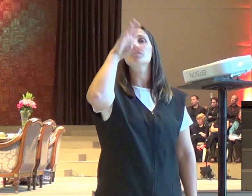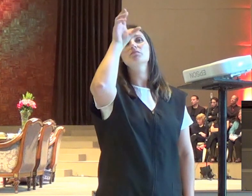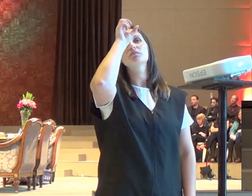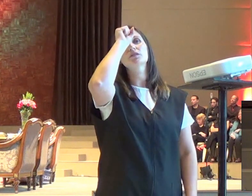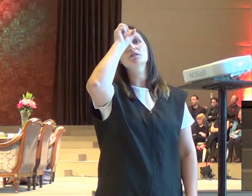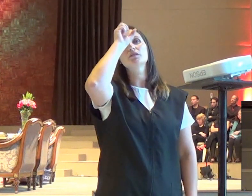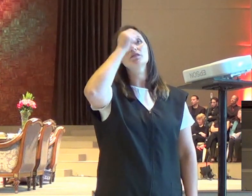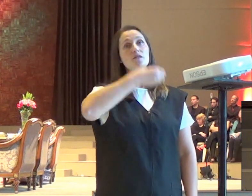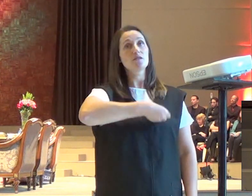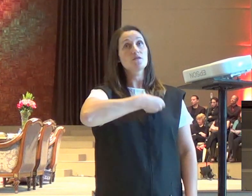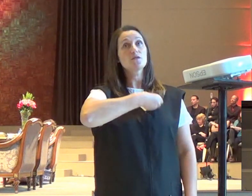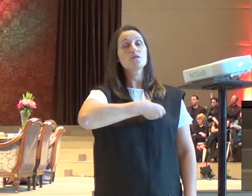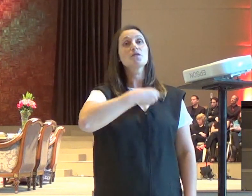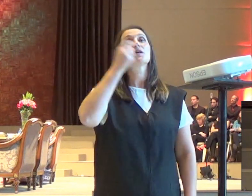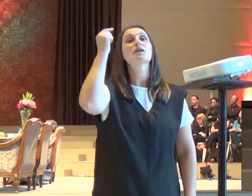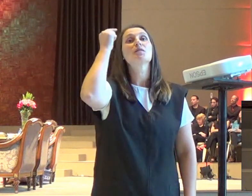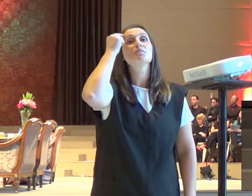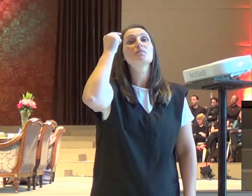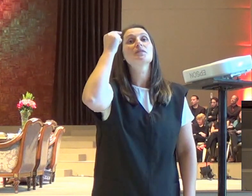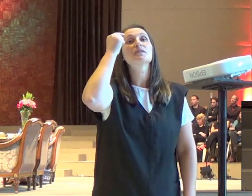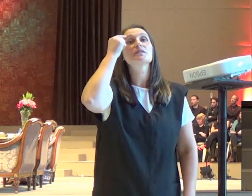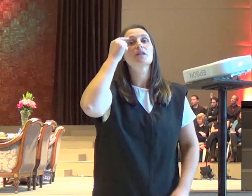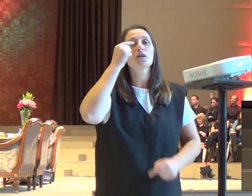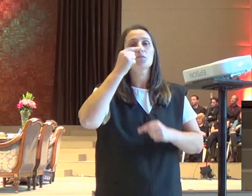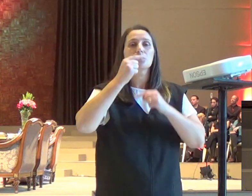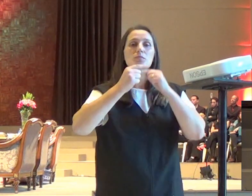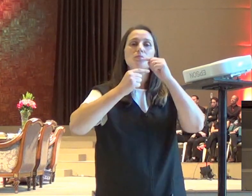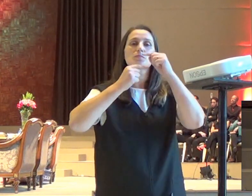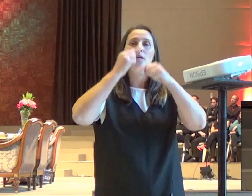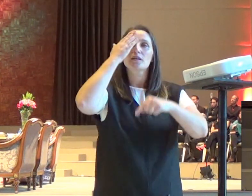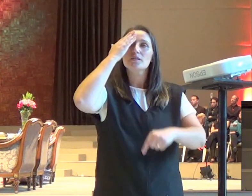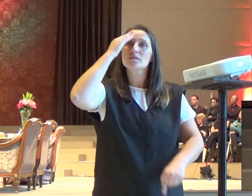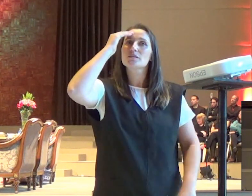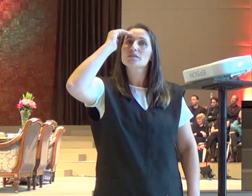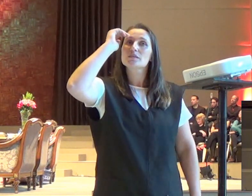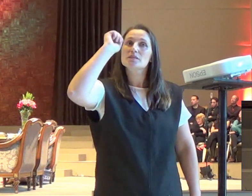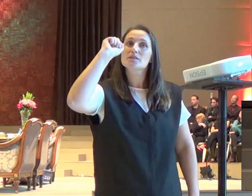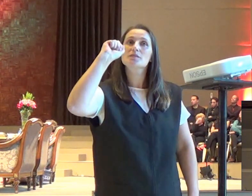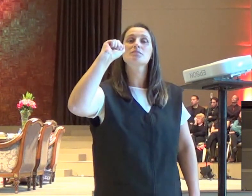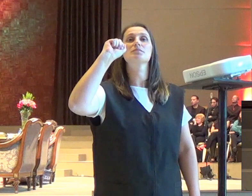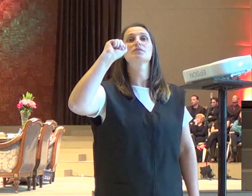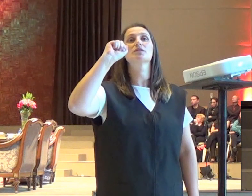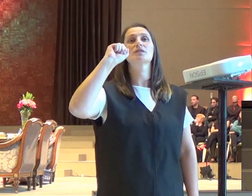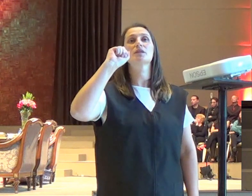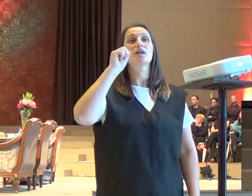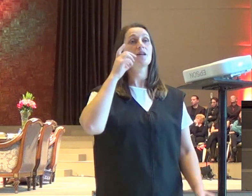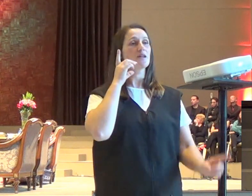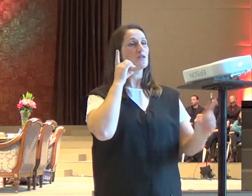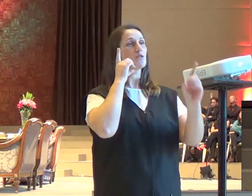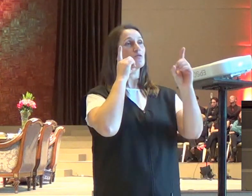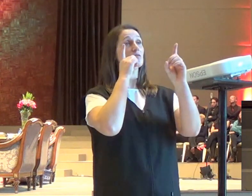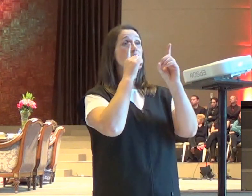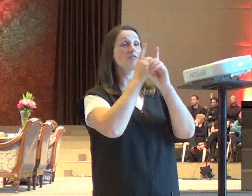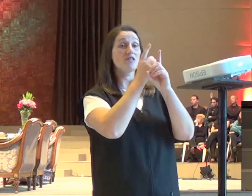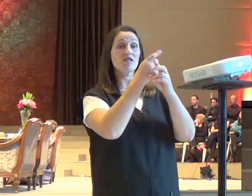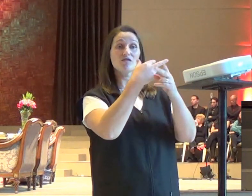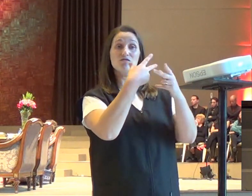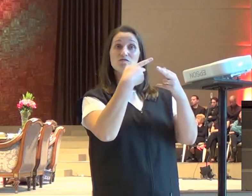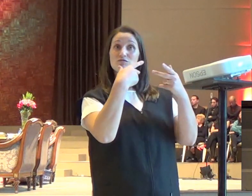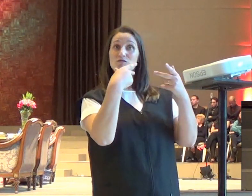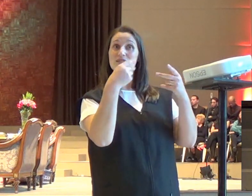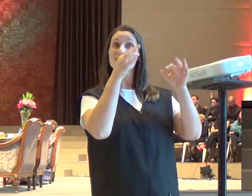a pensar a desenvolver a sabedoria achar as razões do porquê das